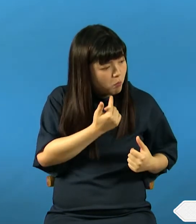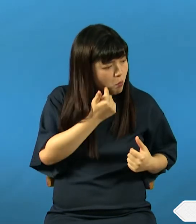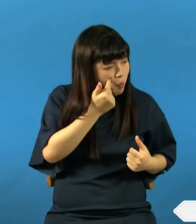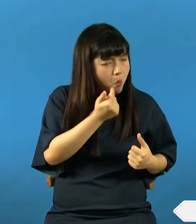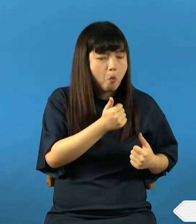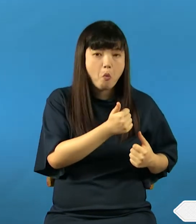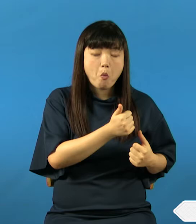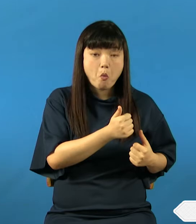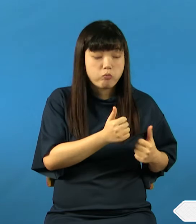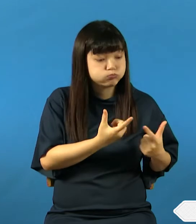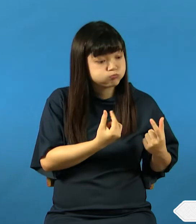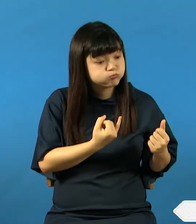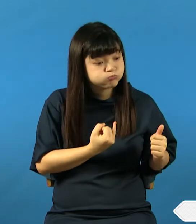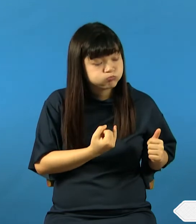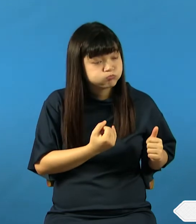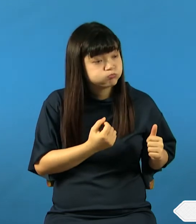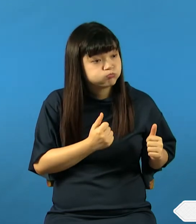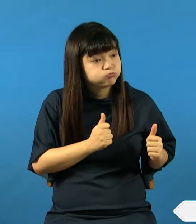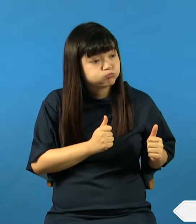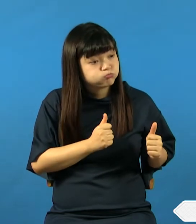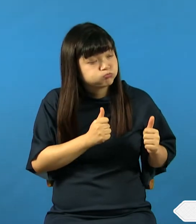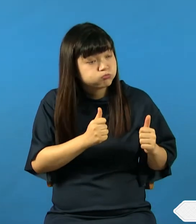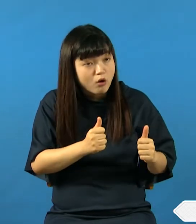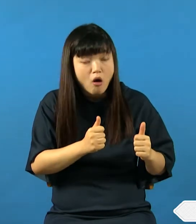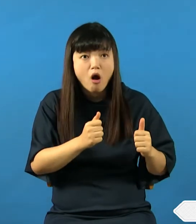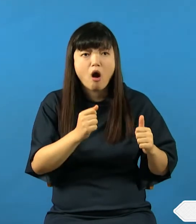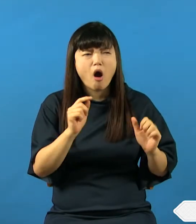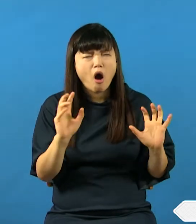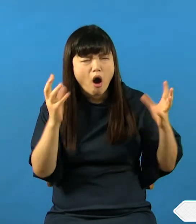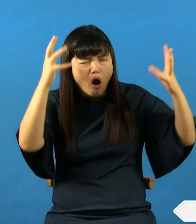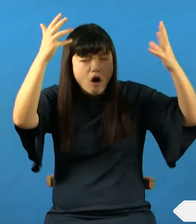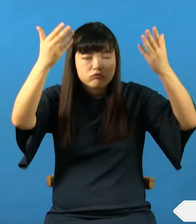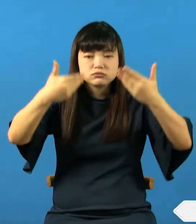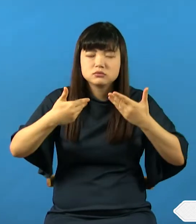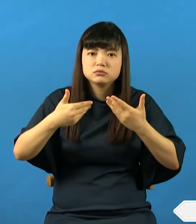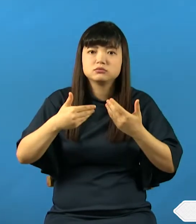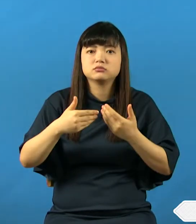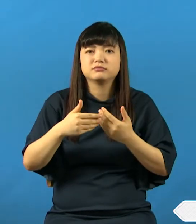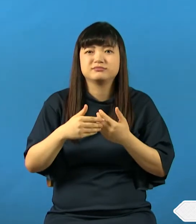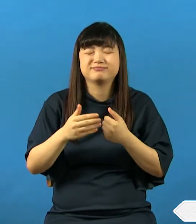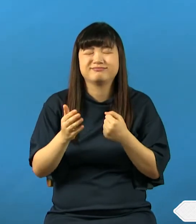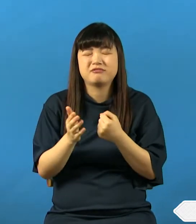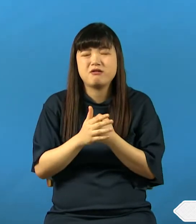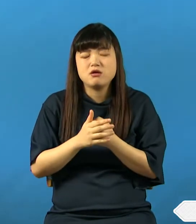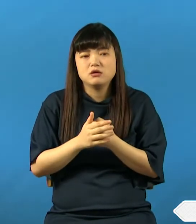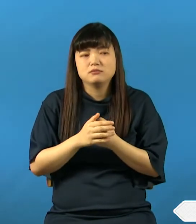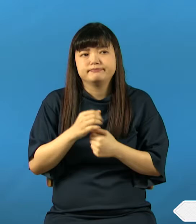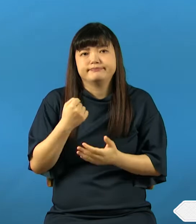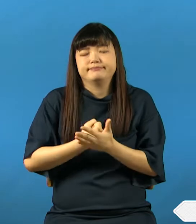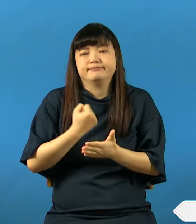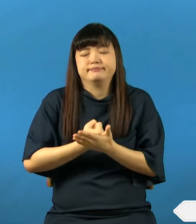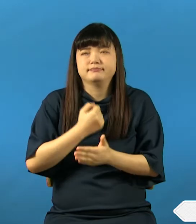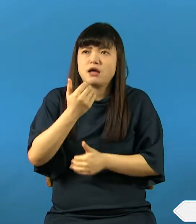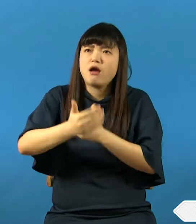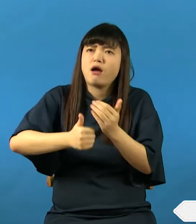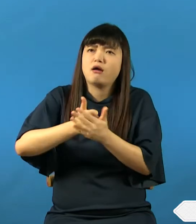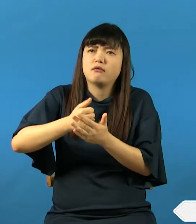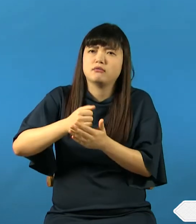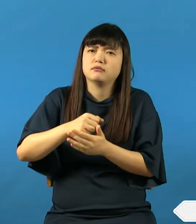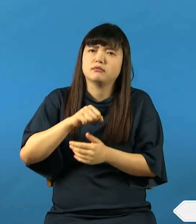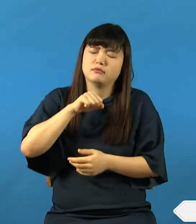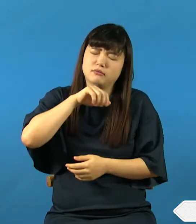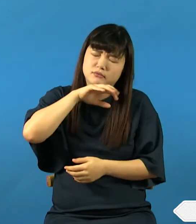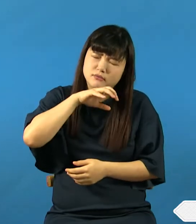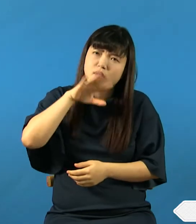간 목사님은 그냥 천사들이 총출동해서 환영을 합니다. 마음이 상해서 하나님께 항의를